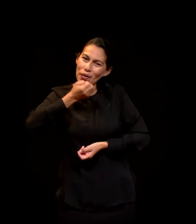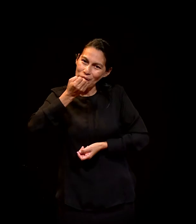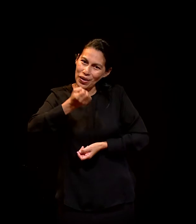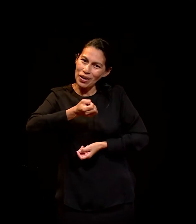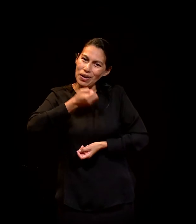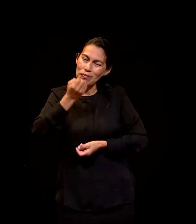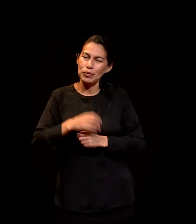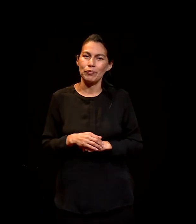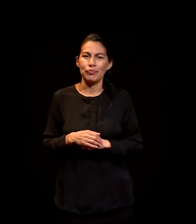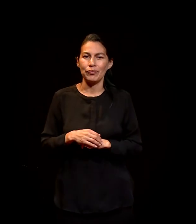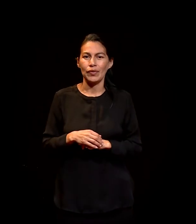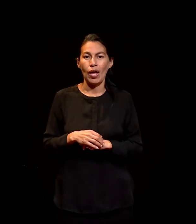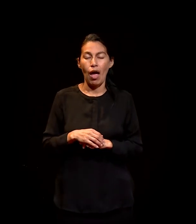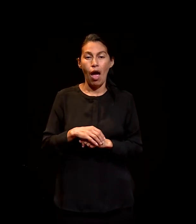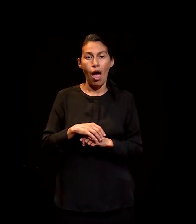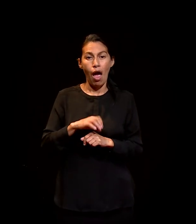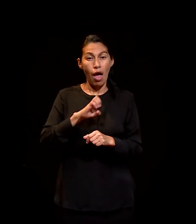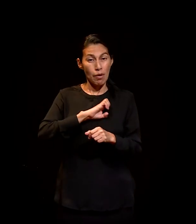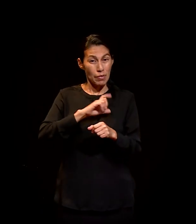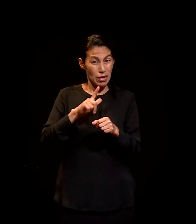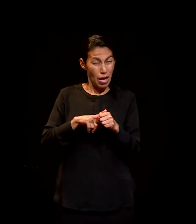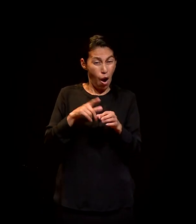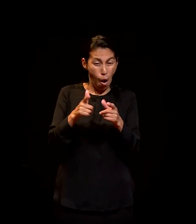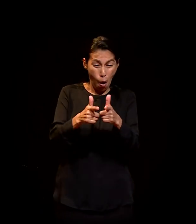especialmente en grupo